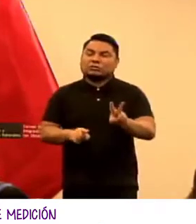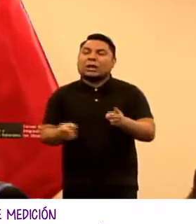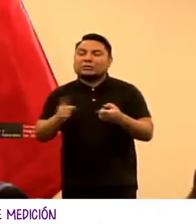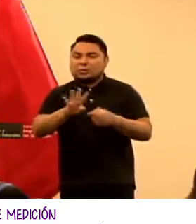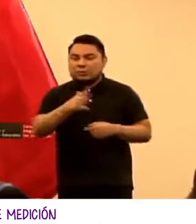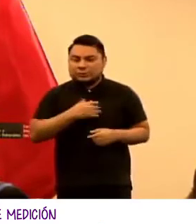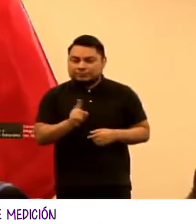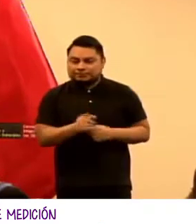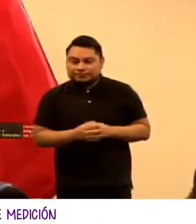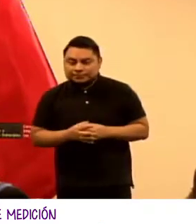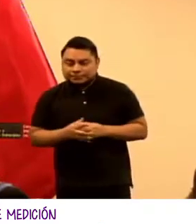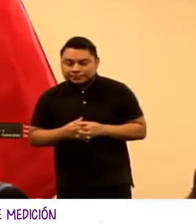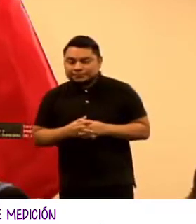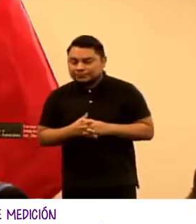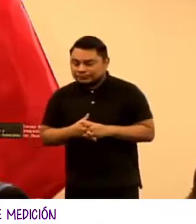años.